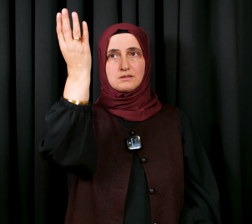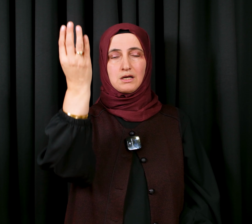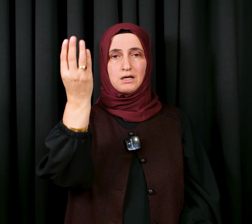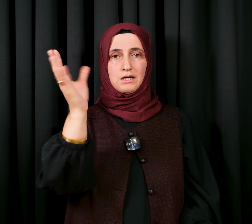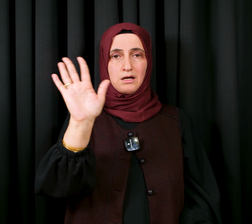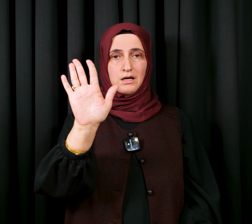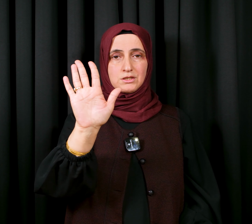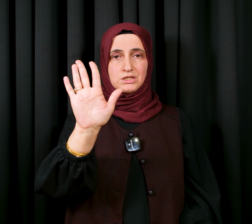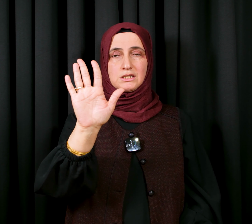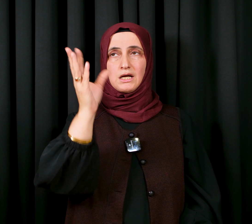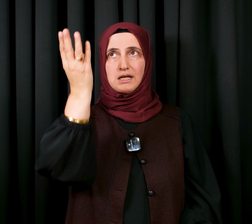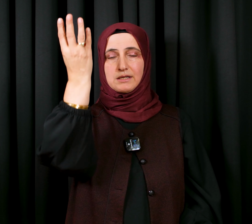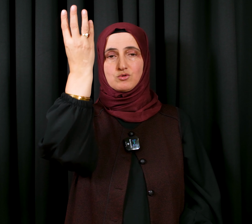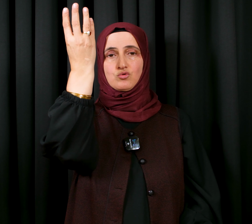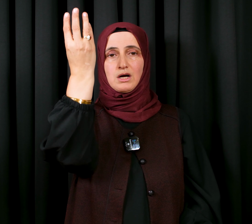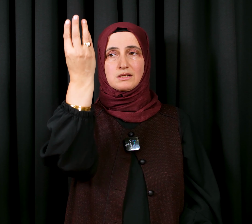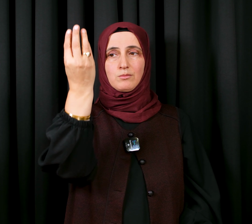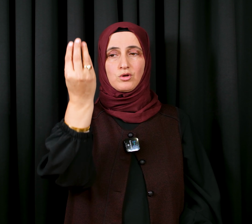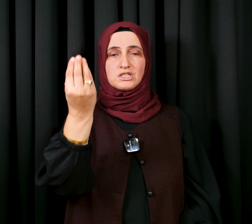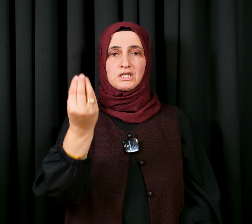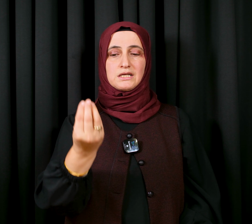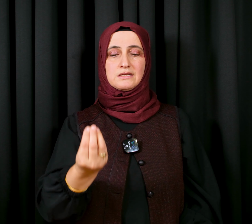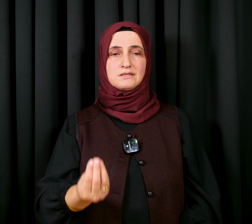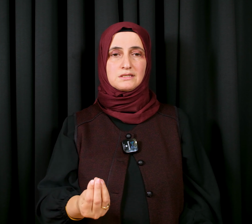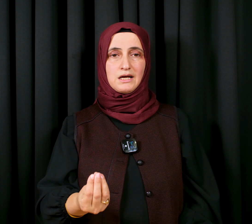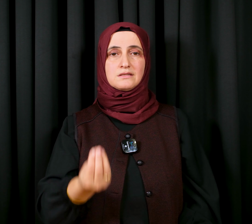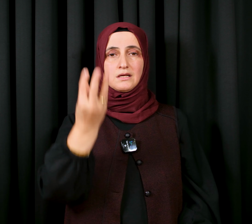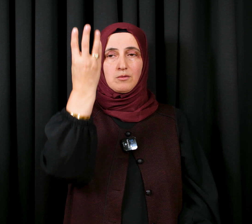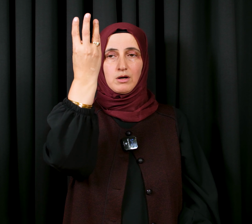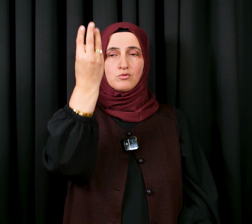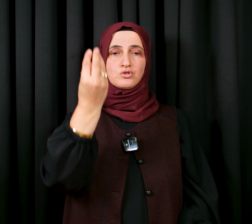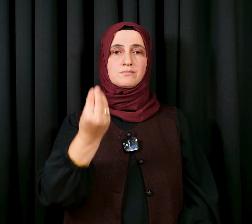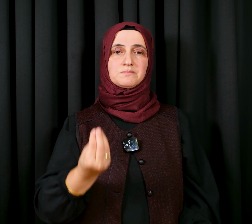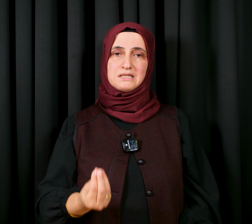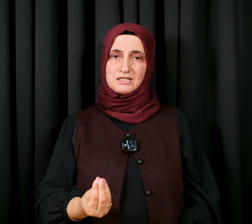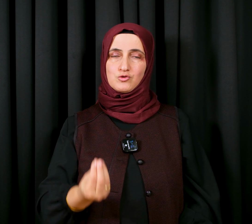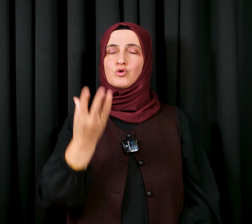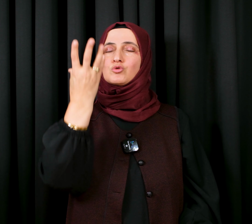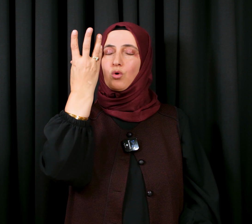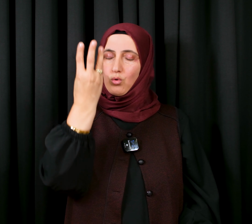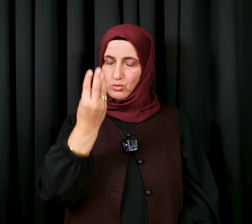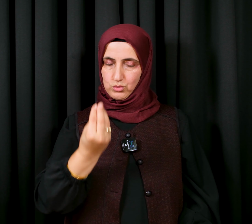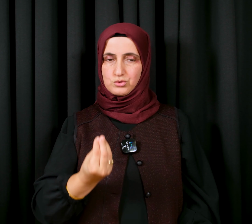açık, ellerimiz yukarıdan böyle aşağıya getirirken parmak uçlarımızı birleştiriyoruz. Olur.